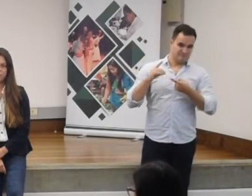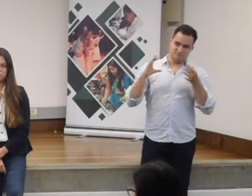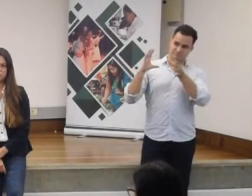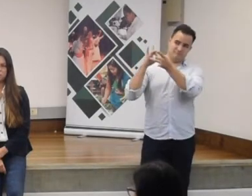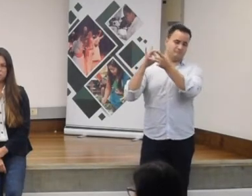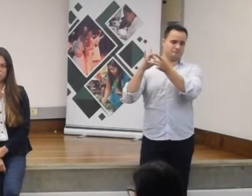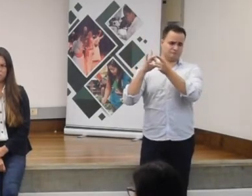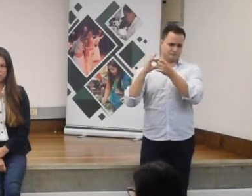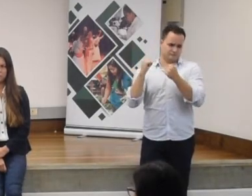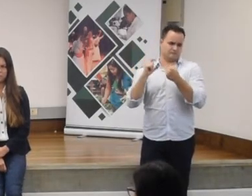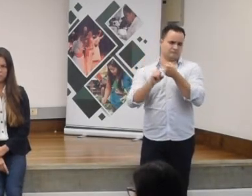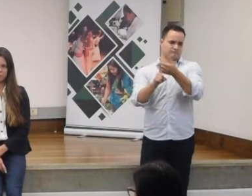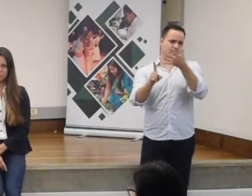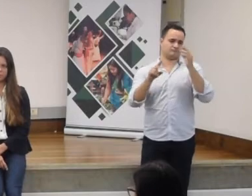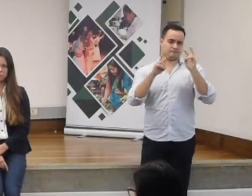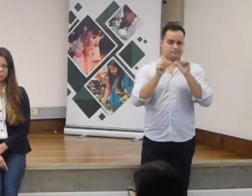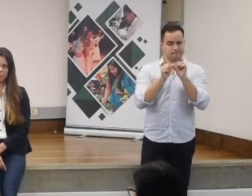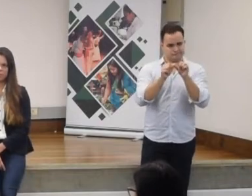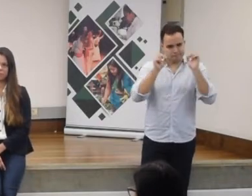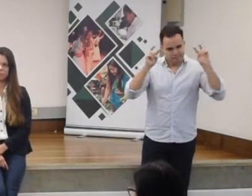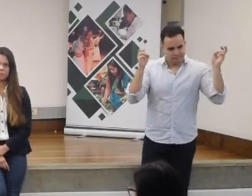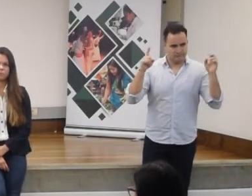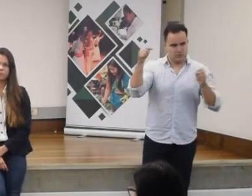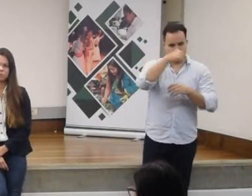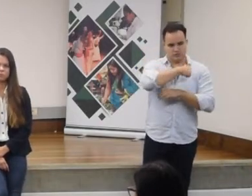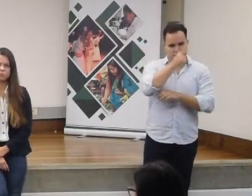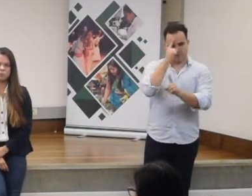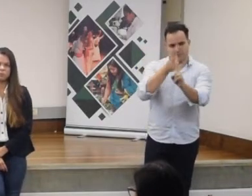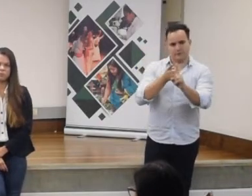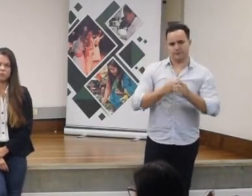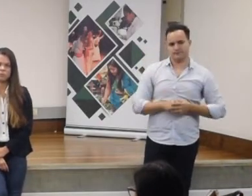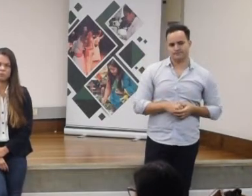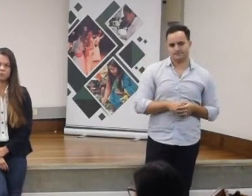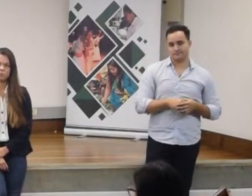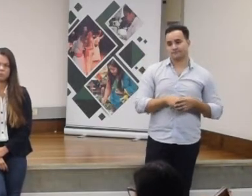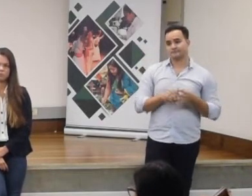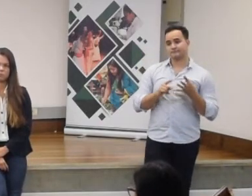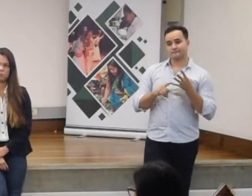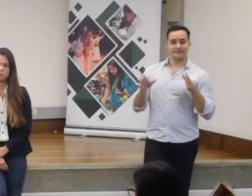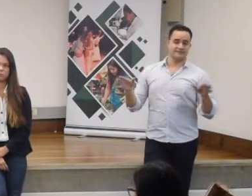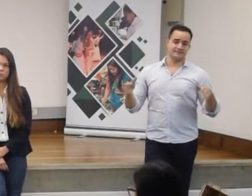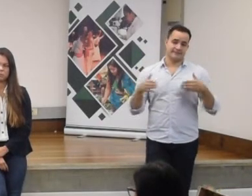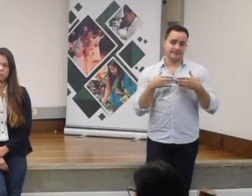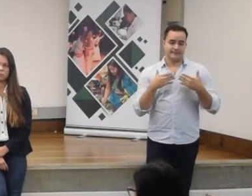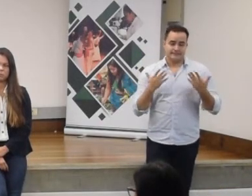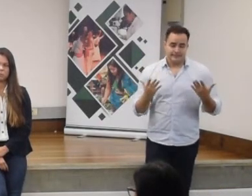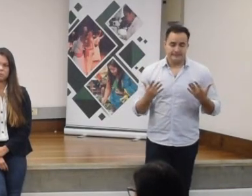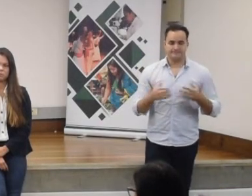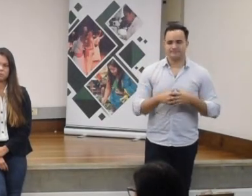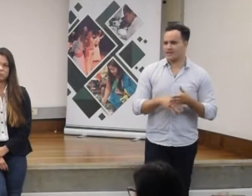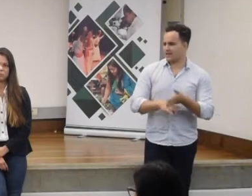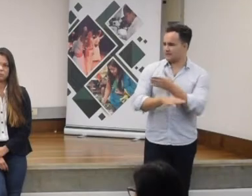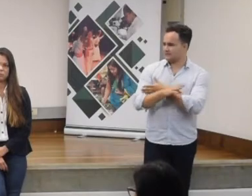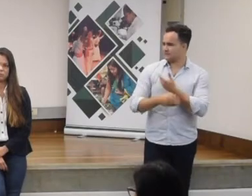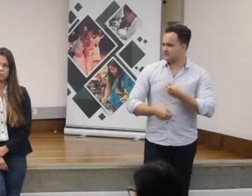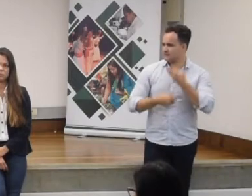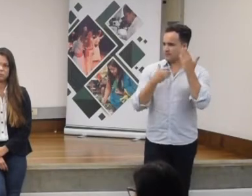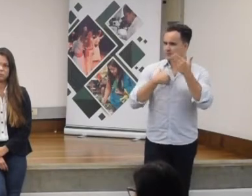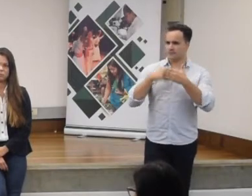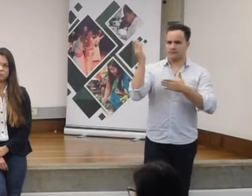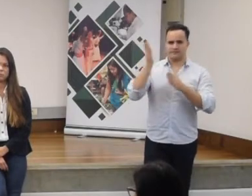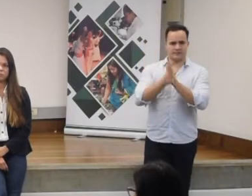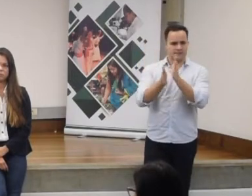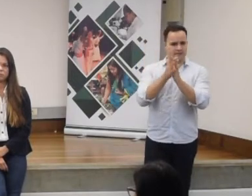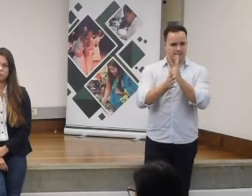de esa permanencia en la cual concluimos. Y para cerrar, quisiera resaltar algo que se dijo ahorita desde el inicio, es el tema